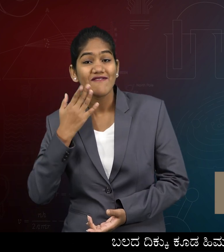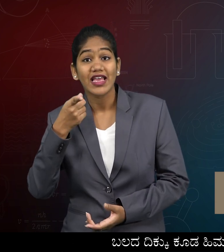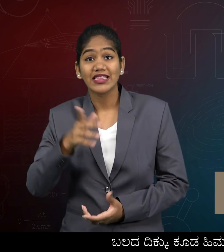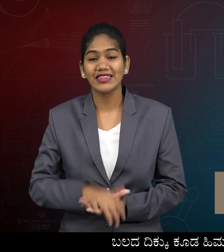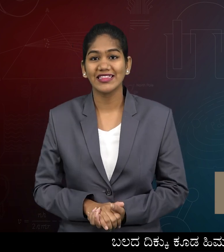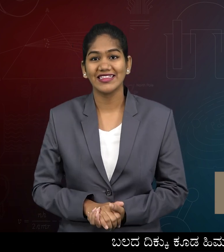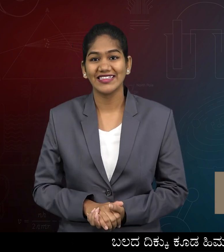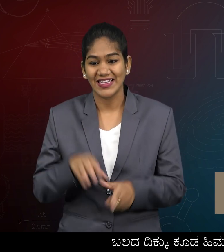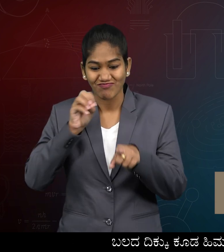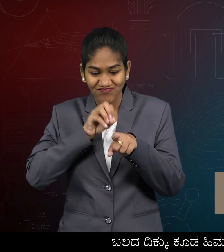ಸೂಚಿಸುತ್ತದೆ.